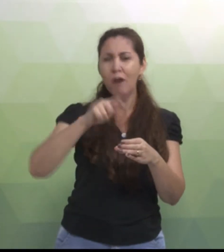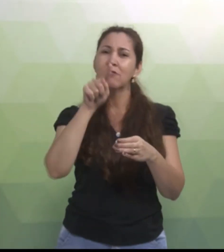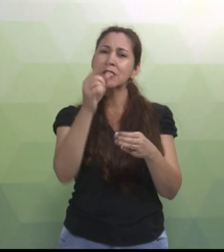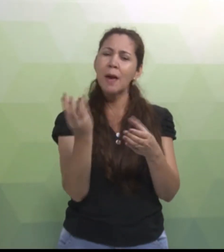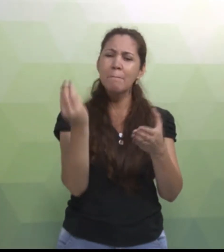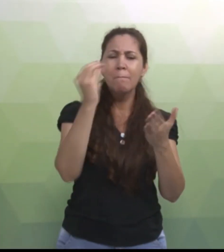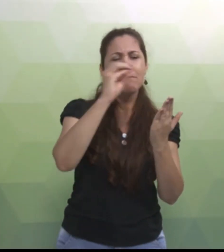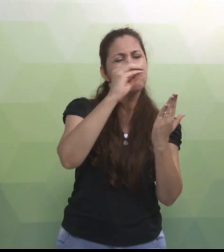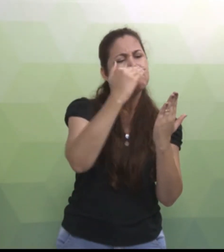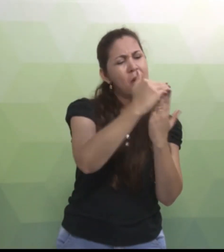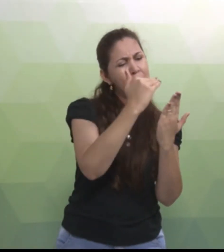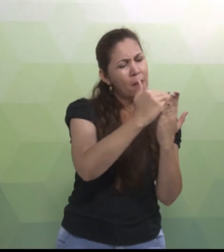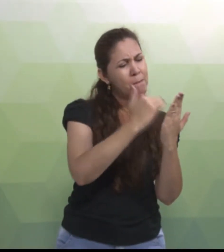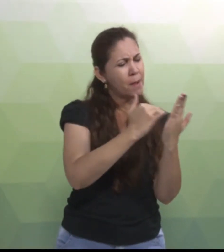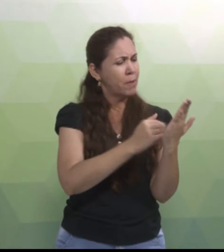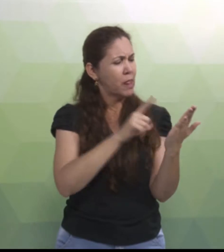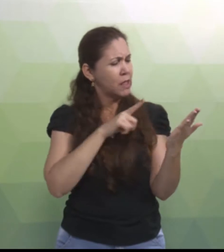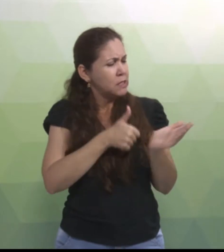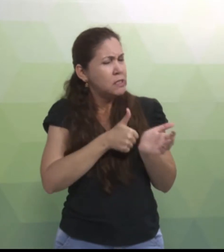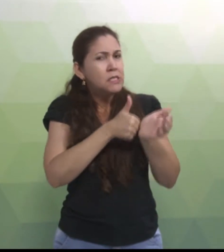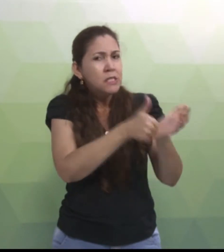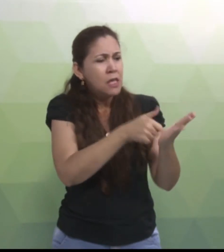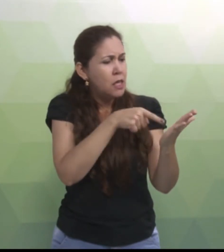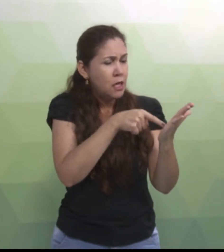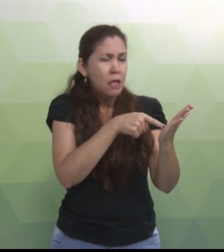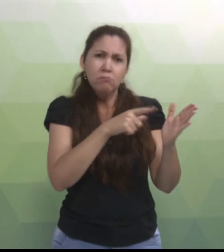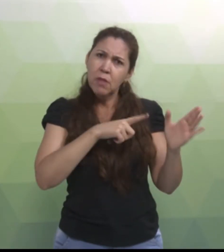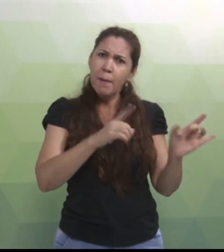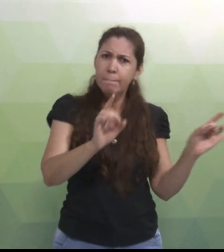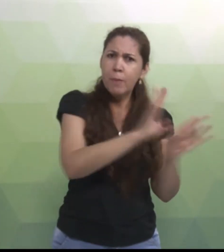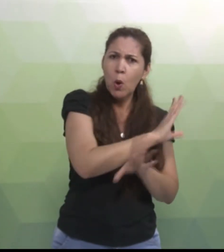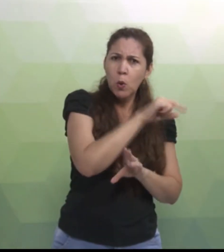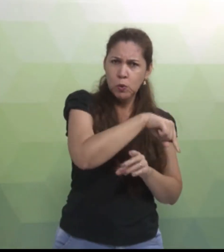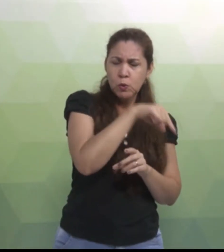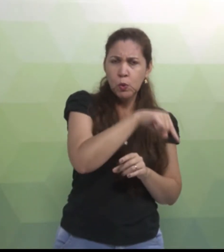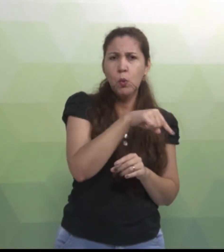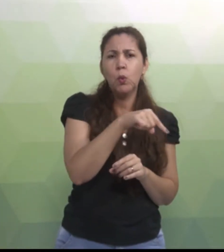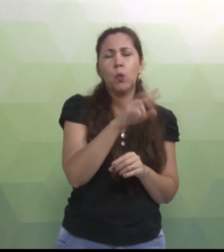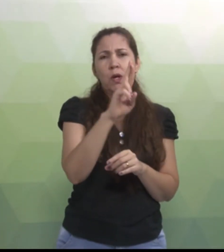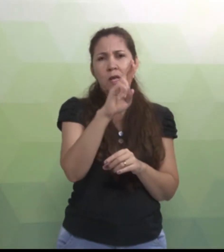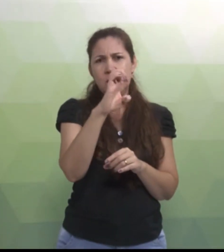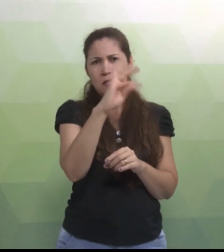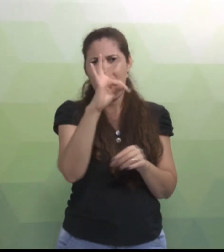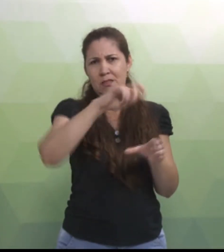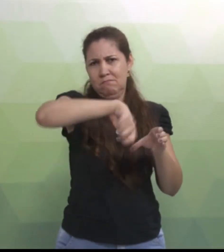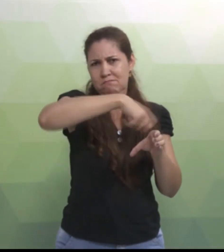tem ali o passo a passo que você deve seguir para fazer o bolo